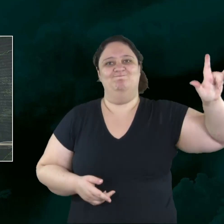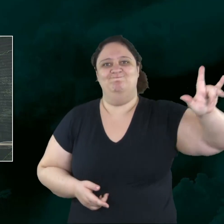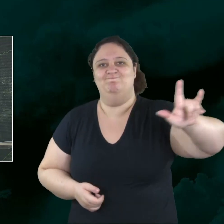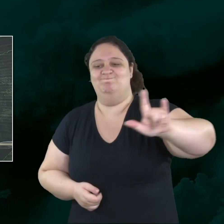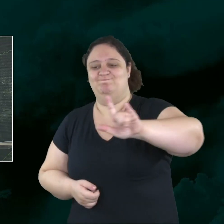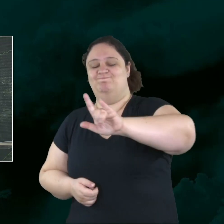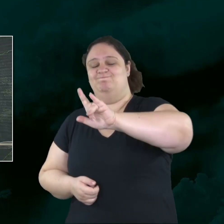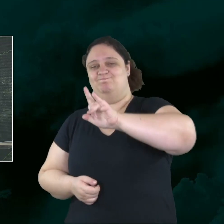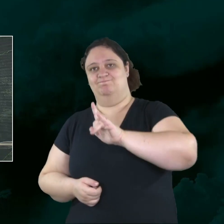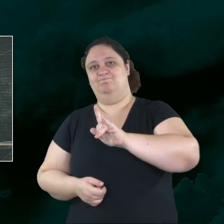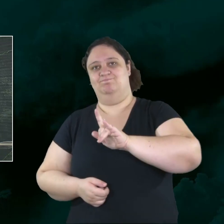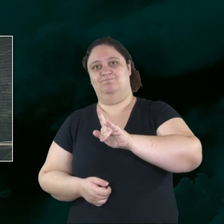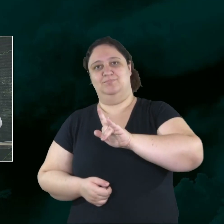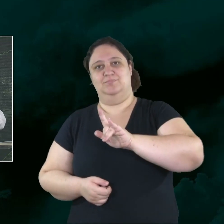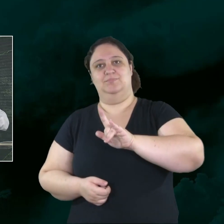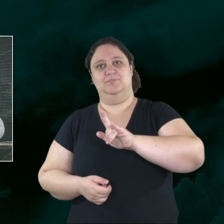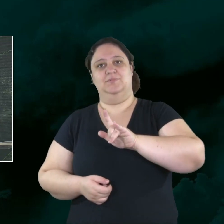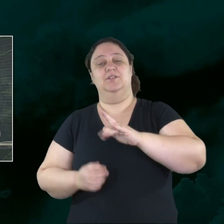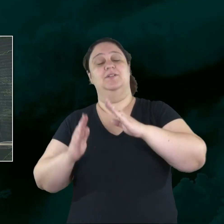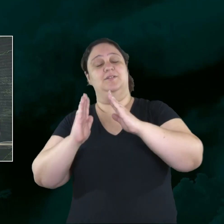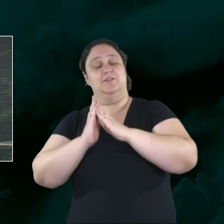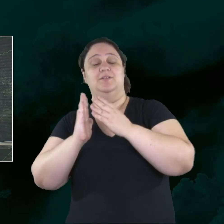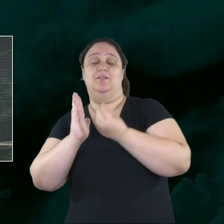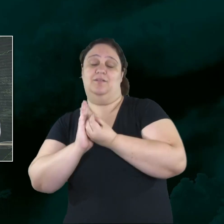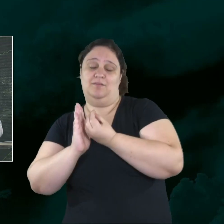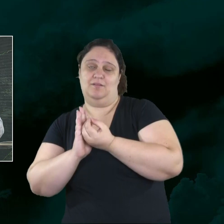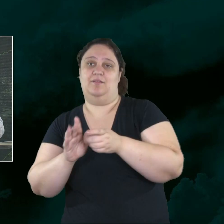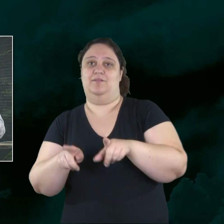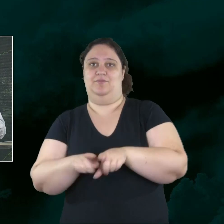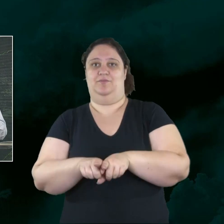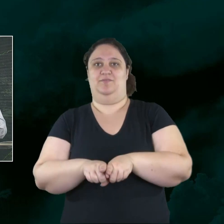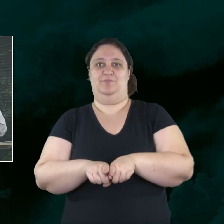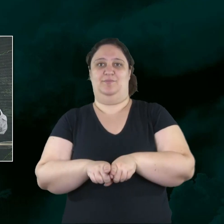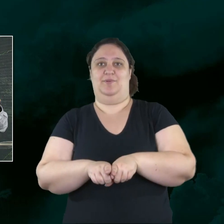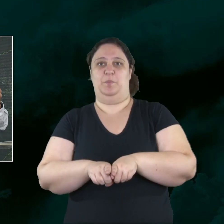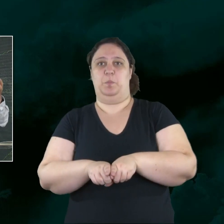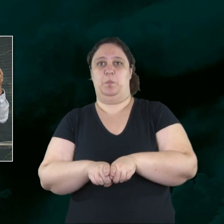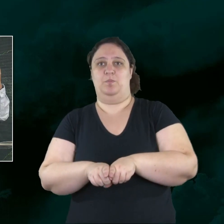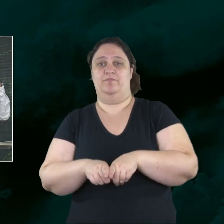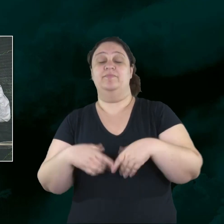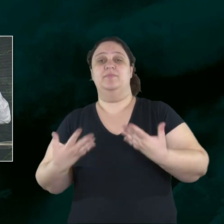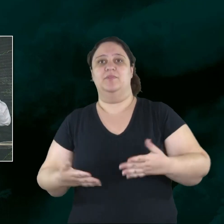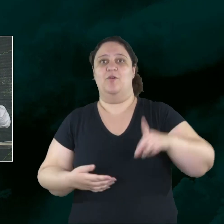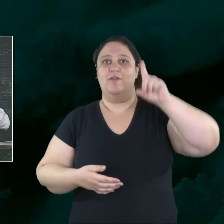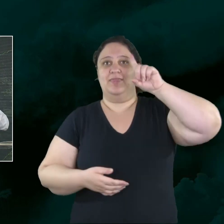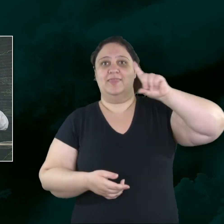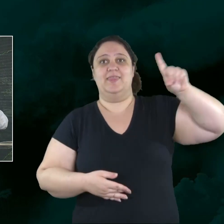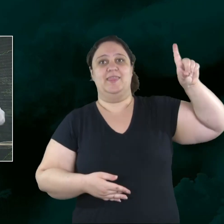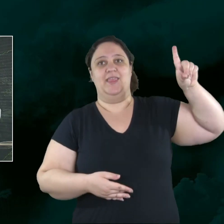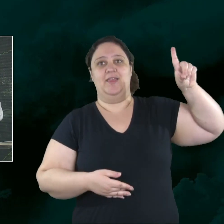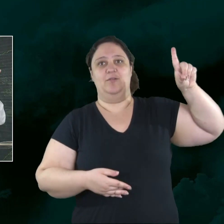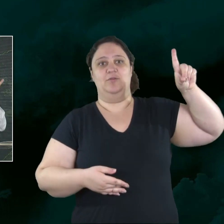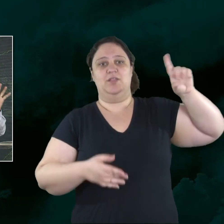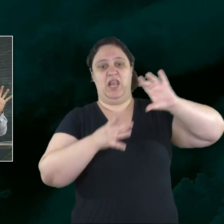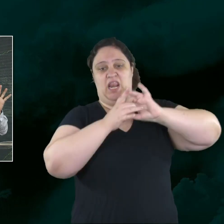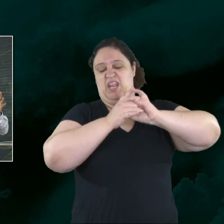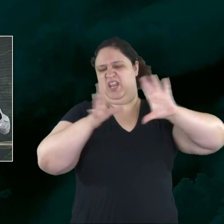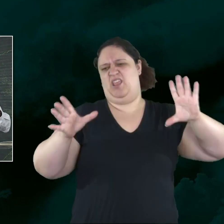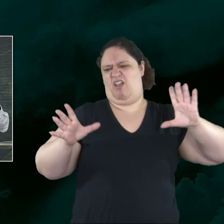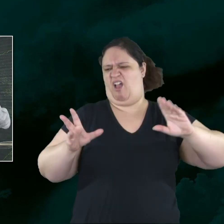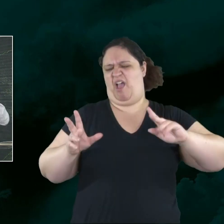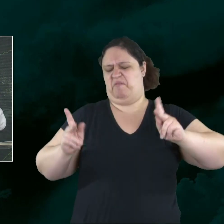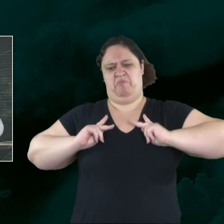à igreja, ou por amor à humanidade, Deus não deixou o homem totalmente